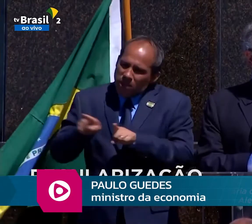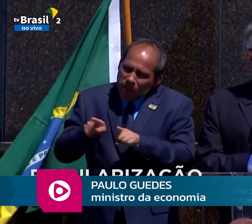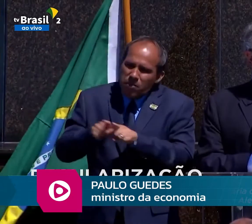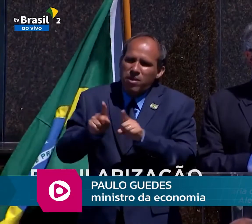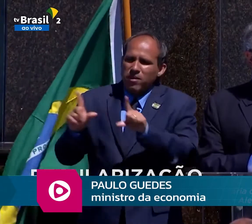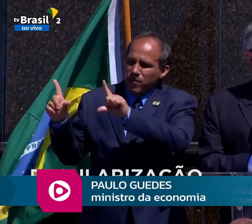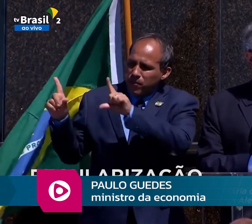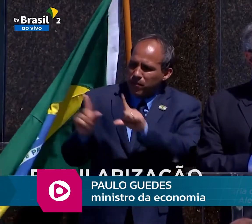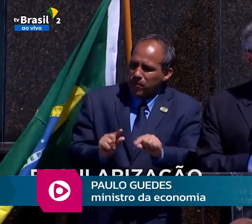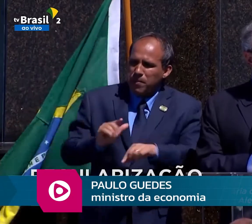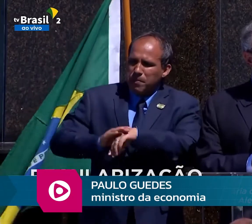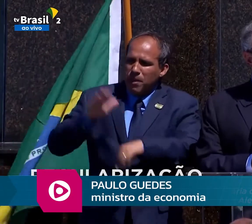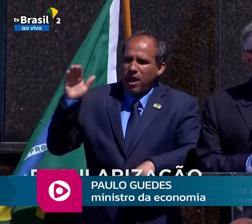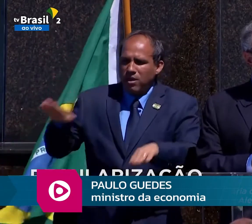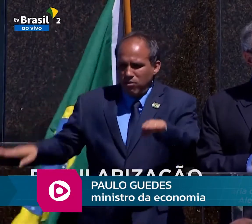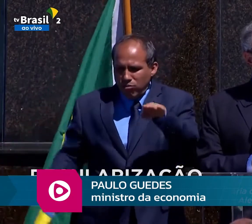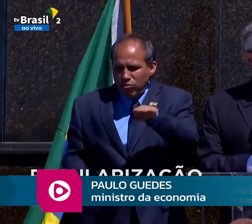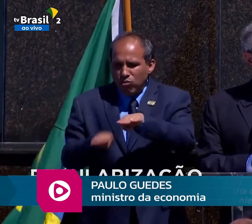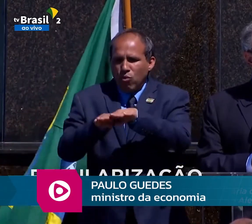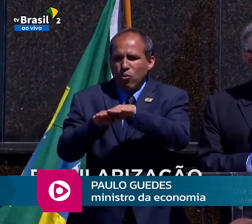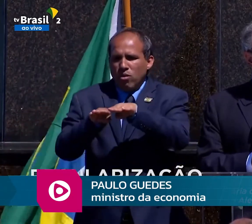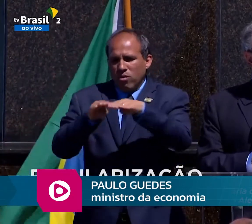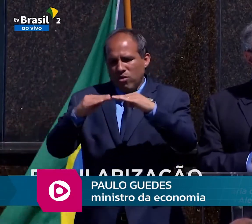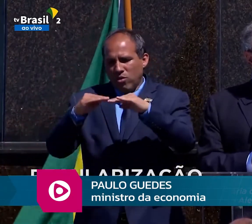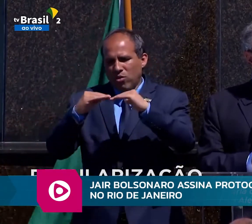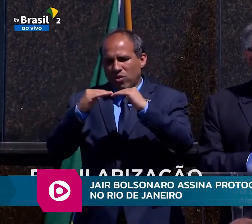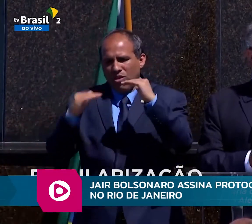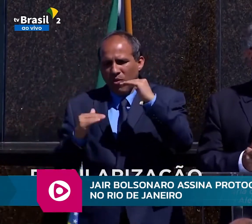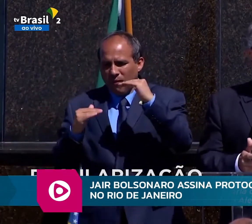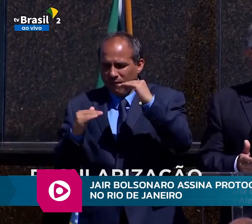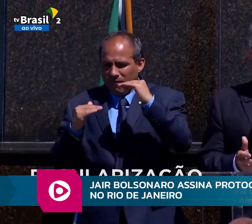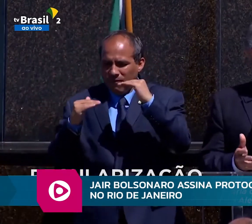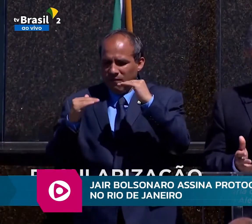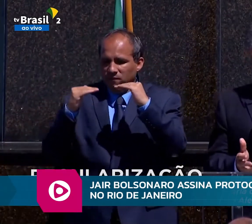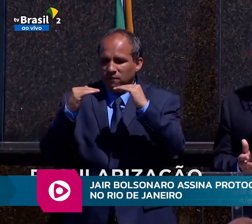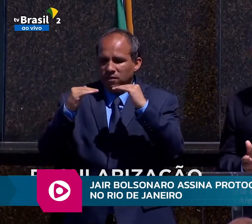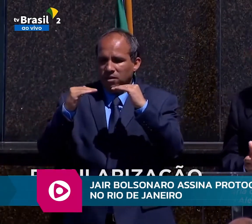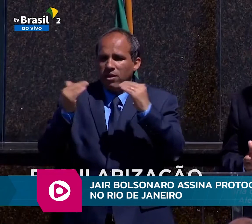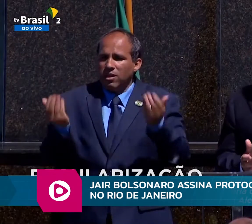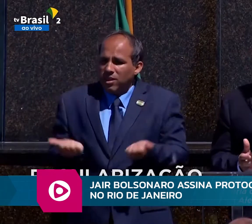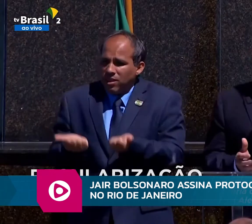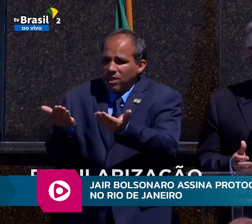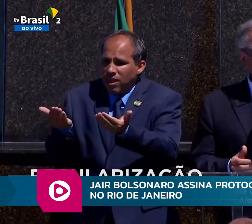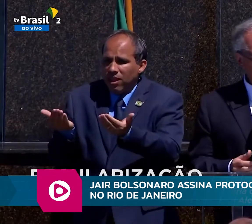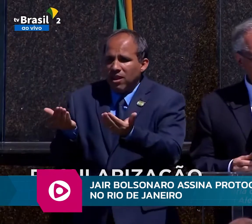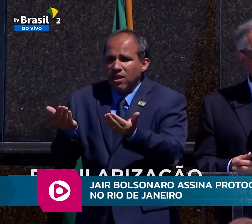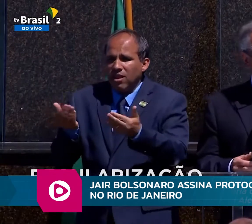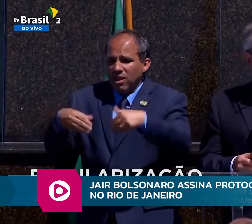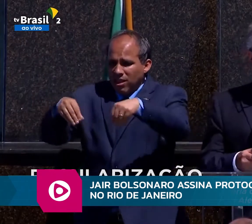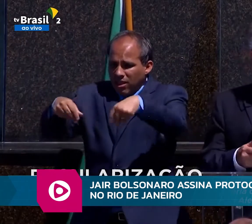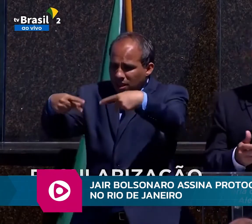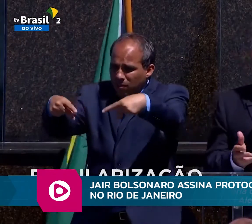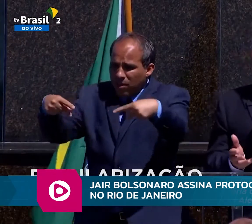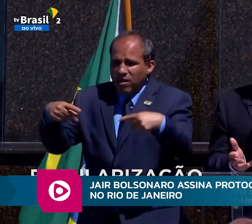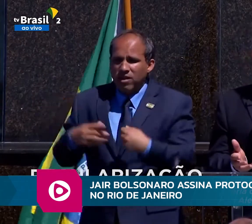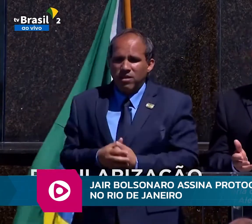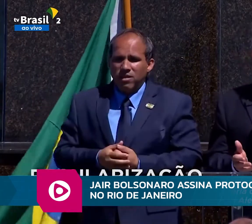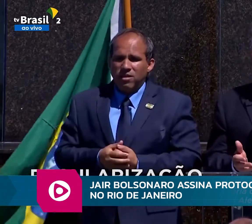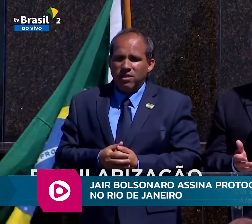aceleradamente os graus de desigualdade no país e transferindo propriedade muitas vezes